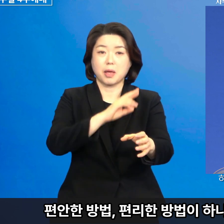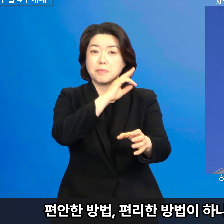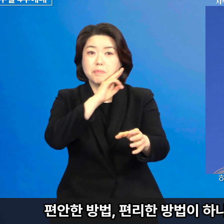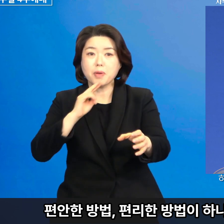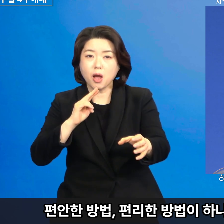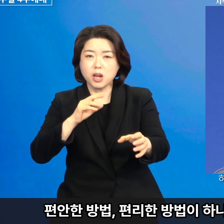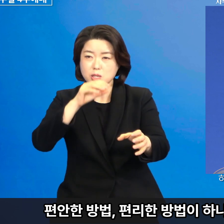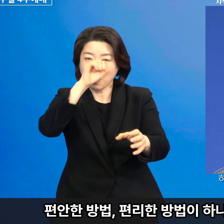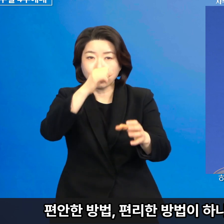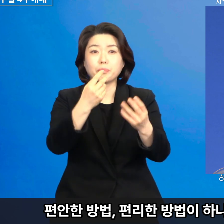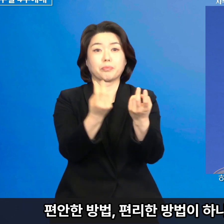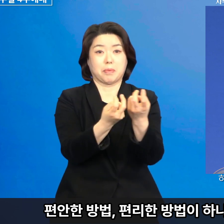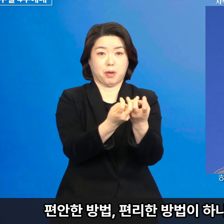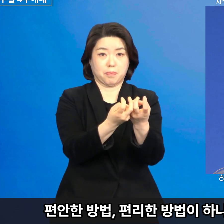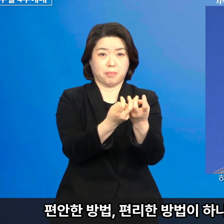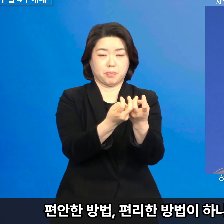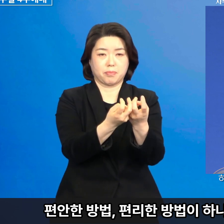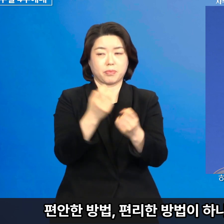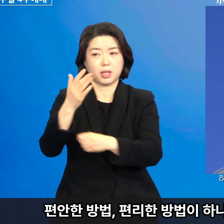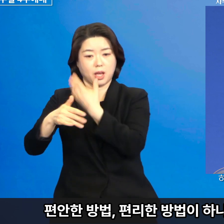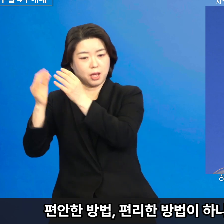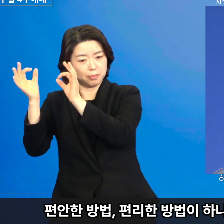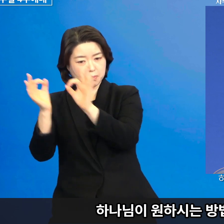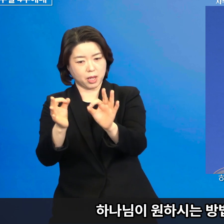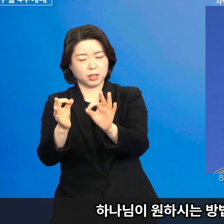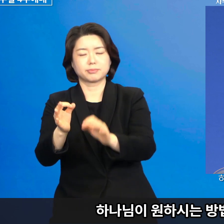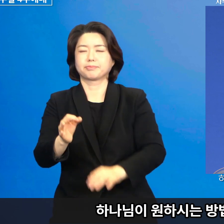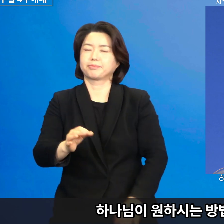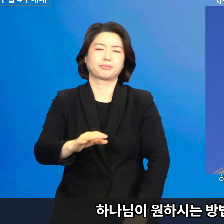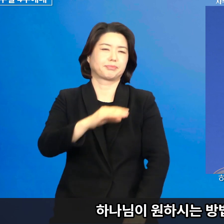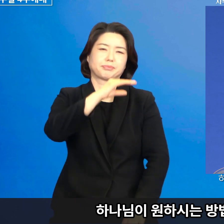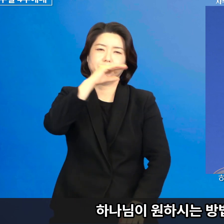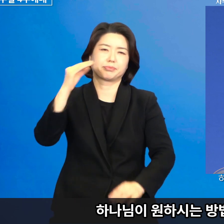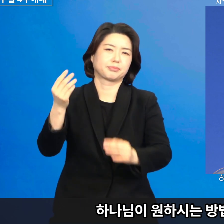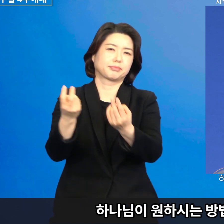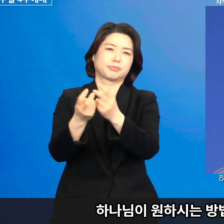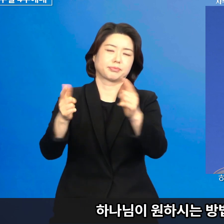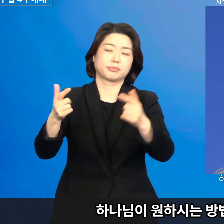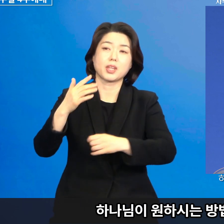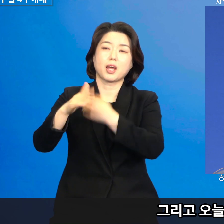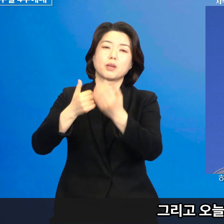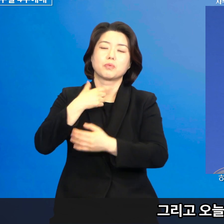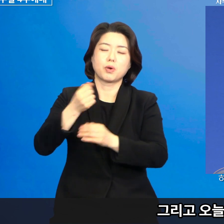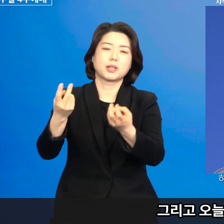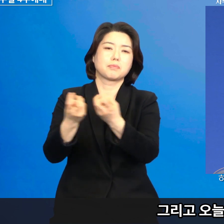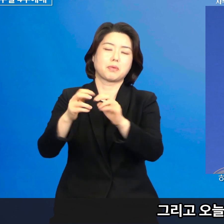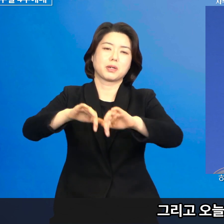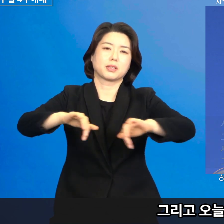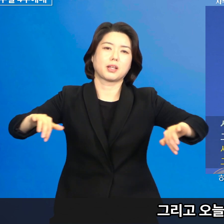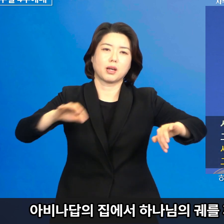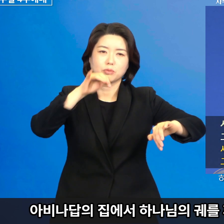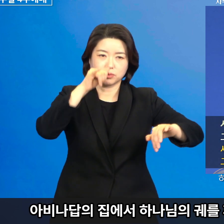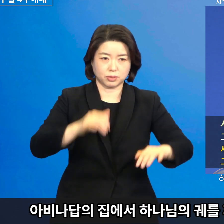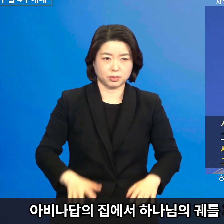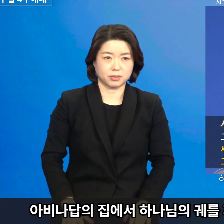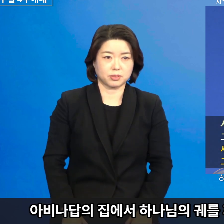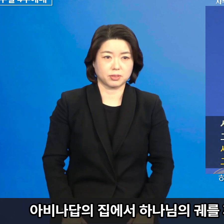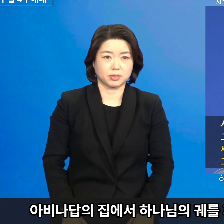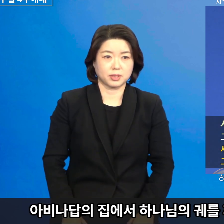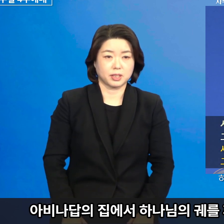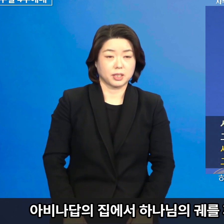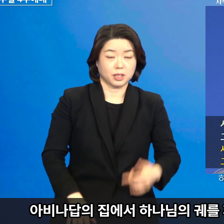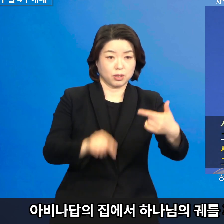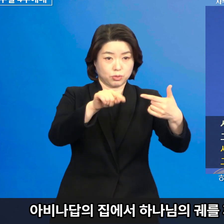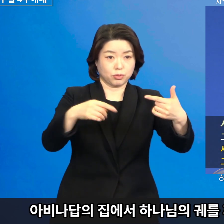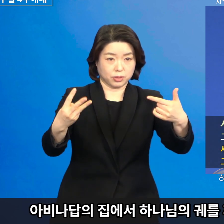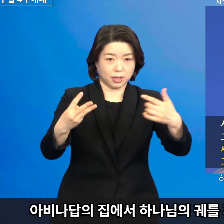편리한 방법이 하나님 보시기에는 옳지 않았어요. 하나님이 원하시는 방법이 따로 있었거든요. 그리고 오늘 3절 보면 아비나답의 집에서